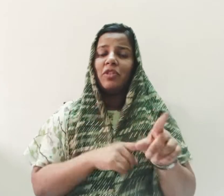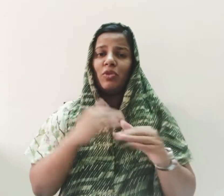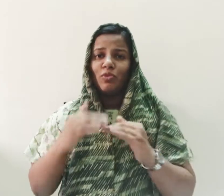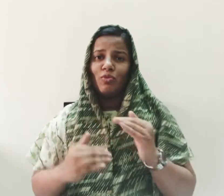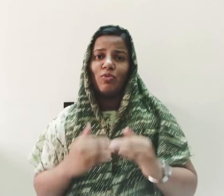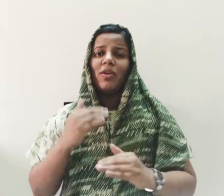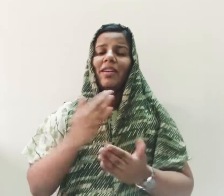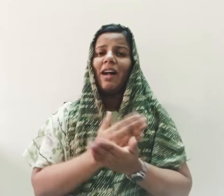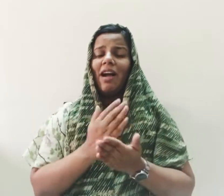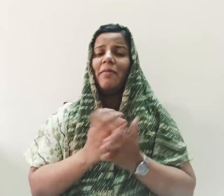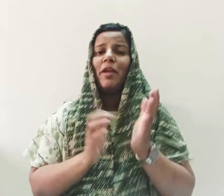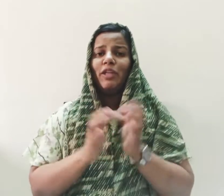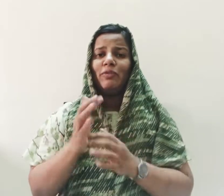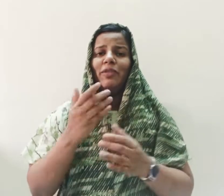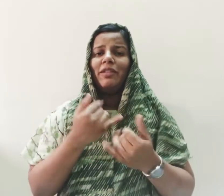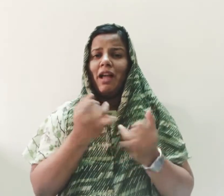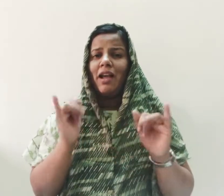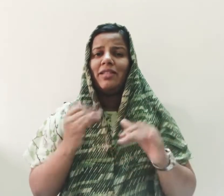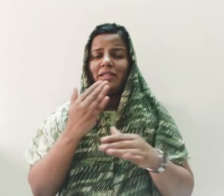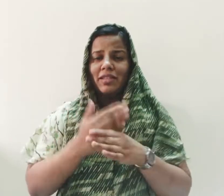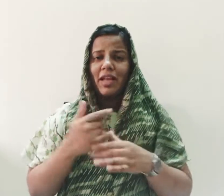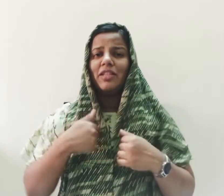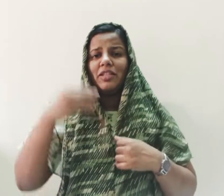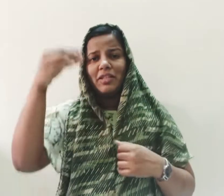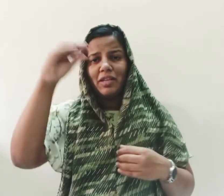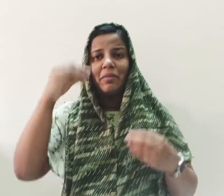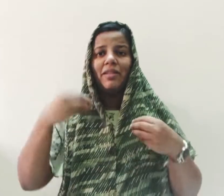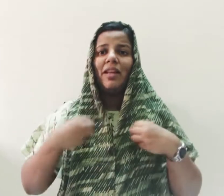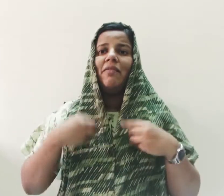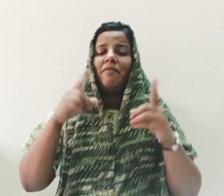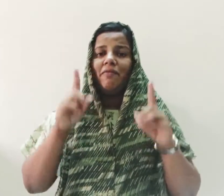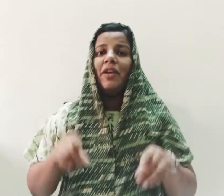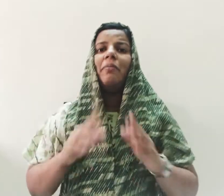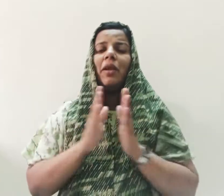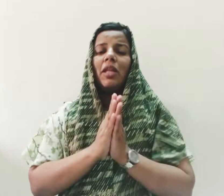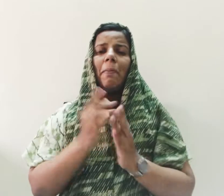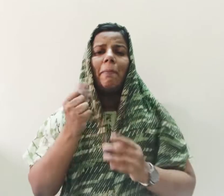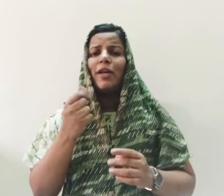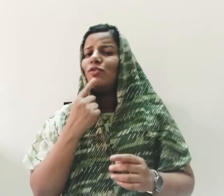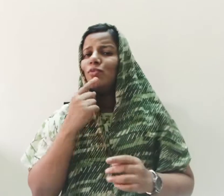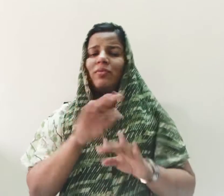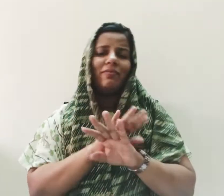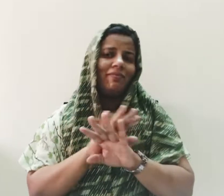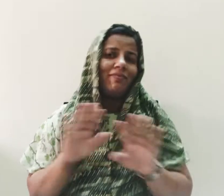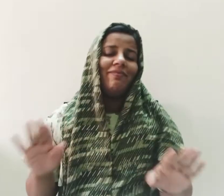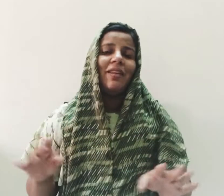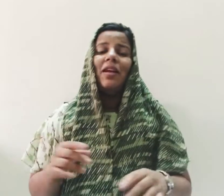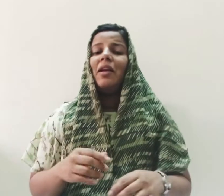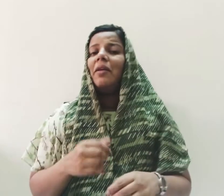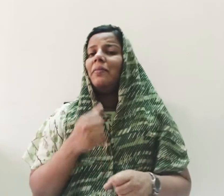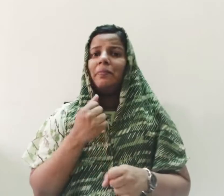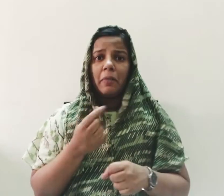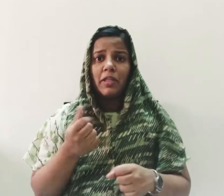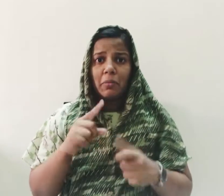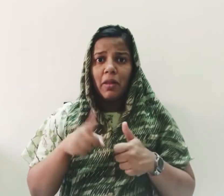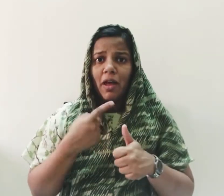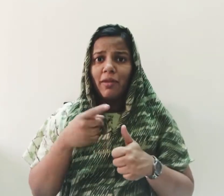ചെയ്തതിനേക്കാൾ ഇരട്ടിയായി ചെയ്യുവാനുള്ള ആ വലിയ കൃപയാടിൻ്റെ മേൽ പകർന്നാട്ടെ. പ്രിയപ്പെട്ടവരെ, പണത്തെ നീ ചോദിക്കരുത്. അവൻ ധനമല്ല പ്രധാനം,